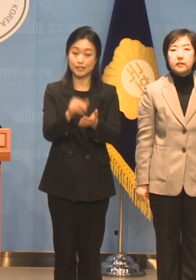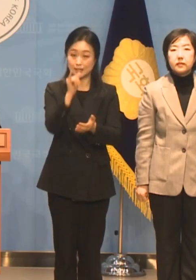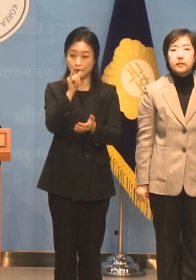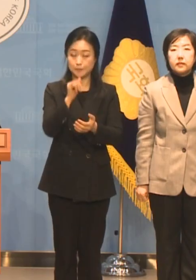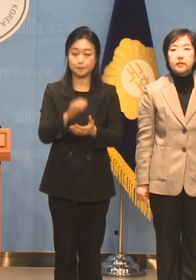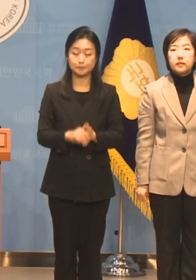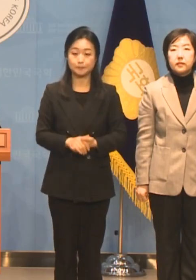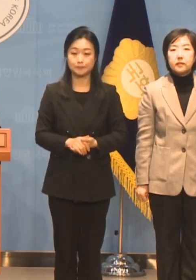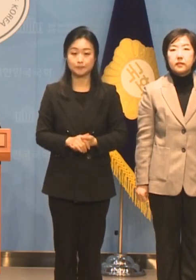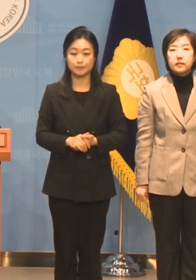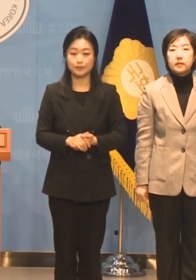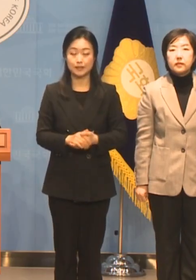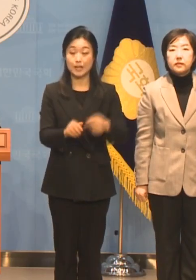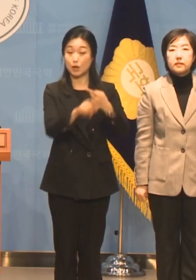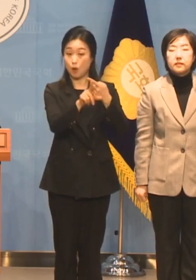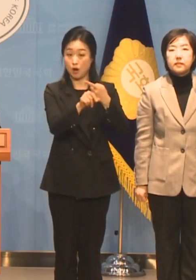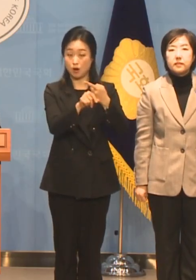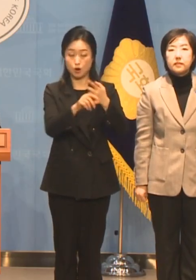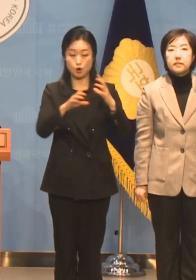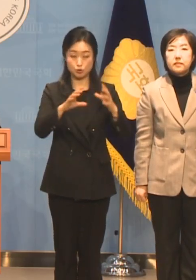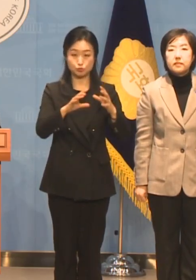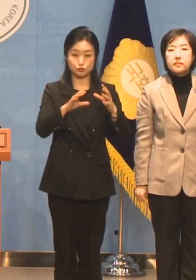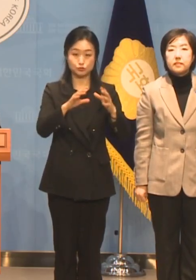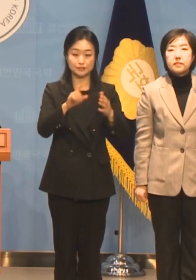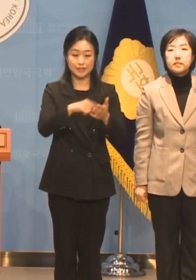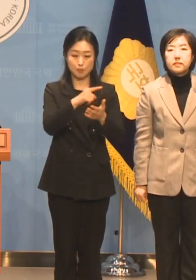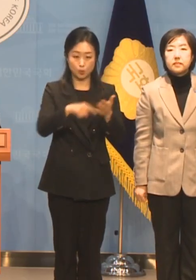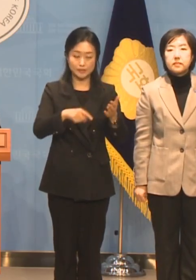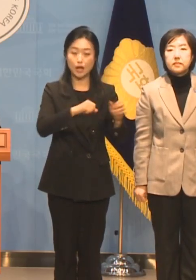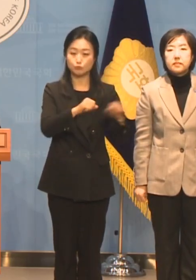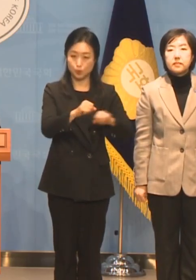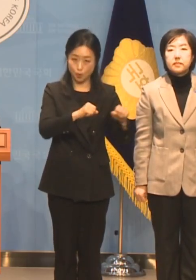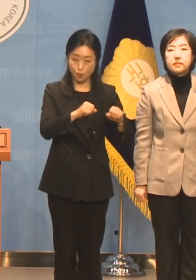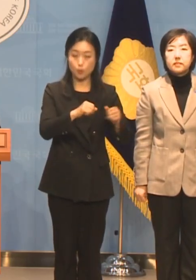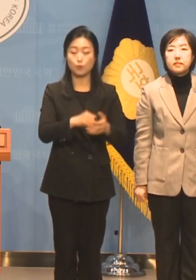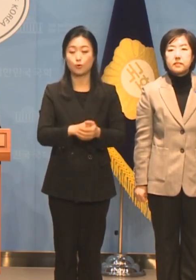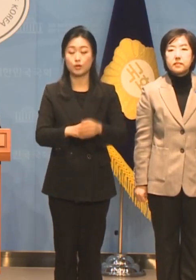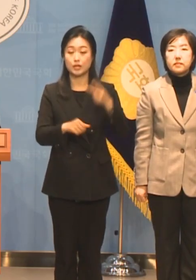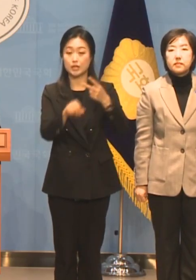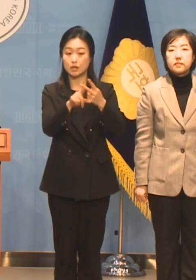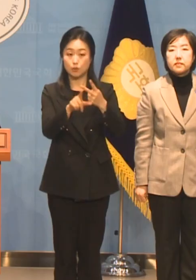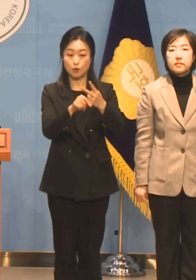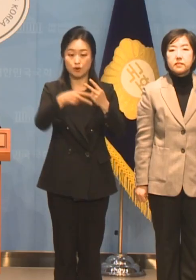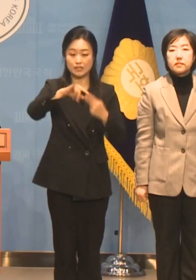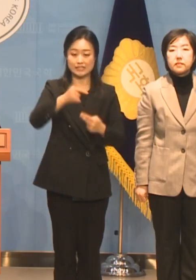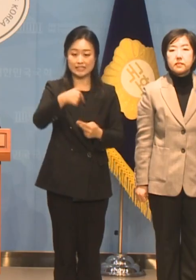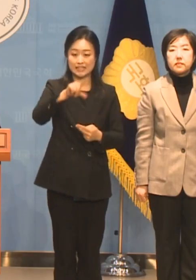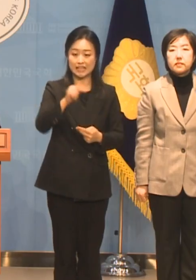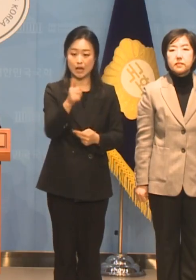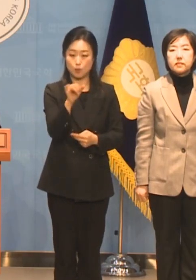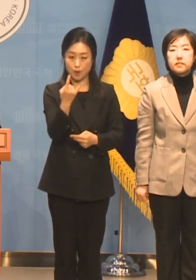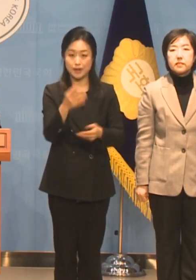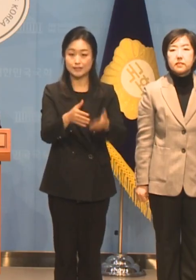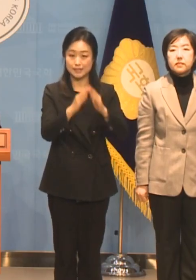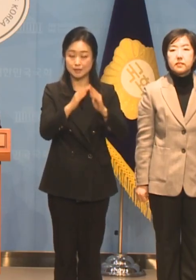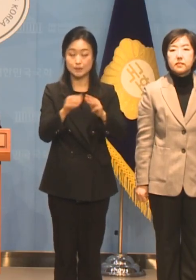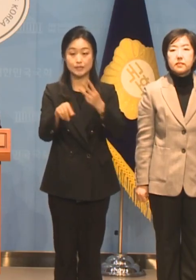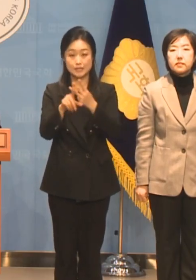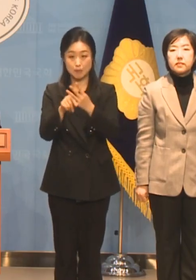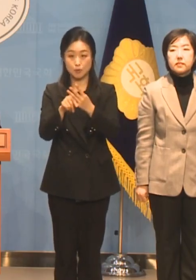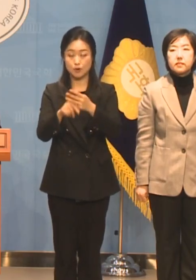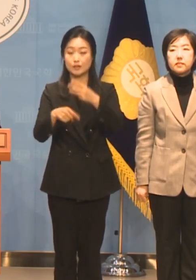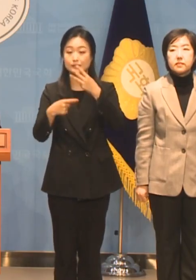이달의 독립운동으로 1월은 국채보상운동, 이어 2월은 신간회 창립, 3월은